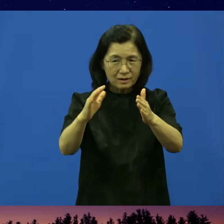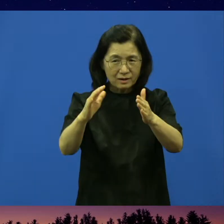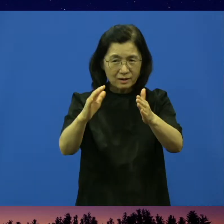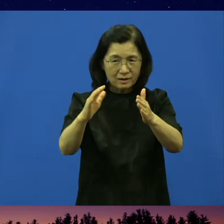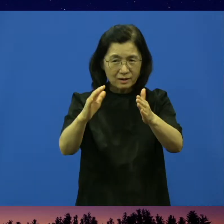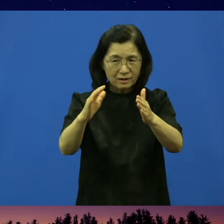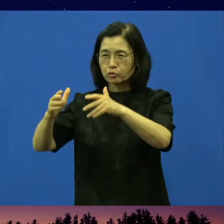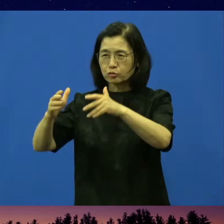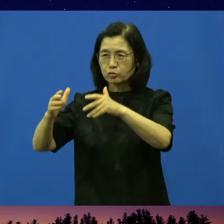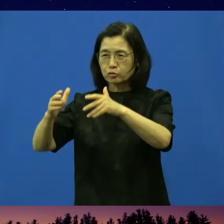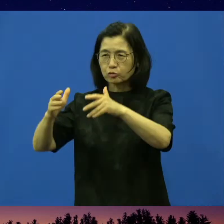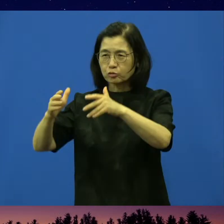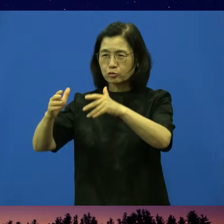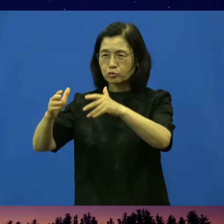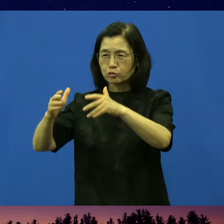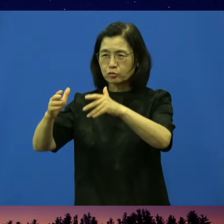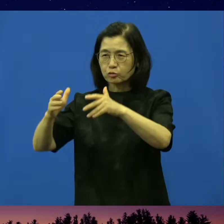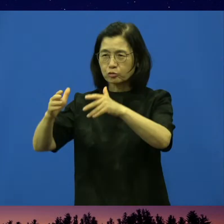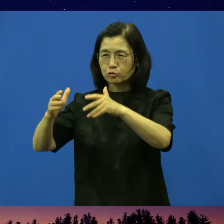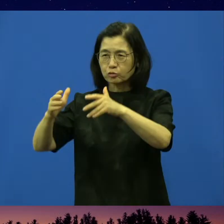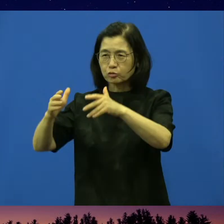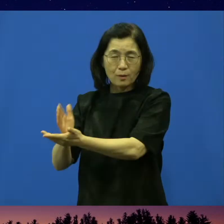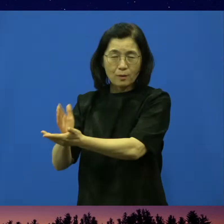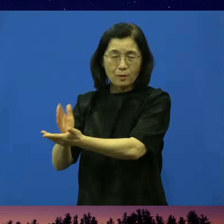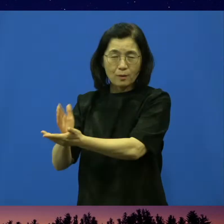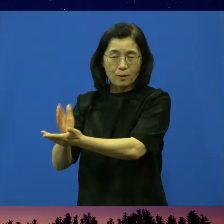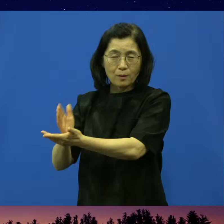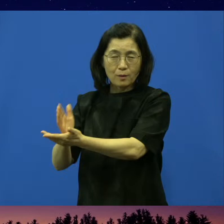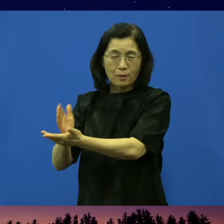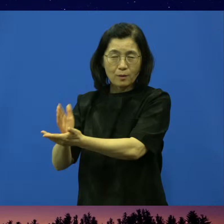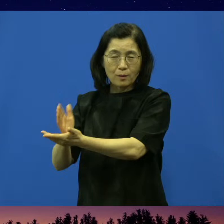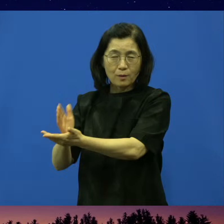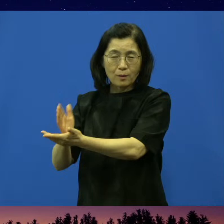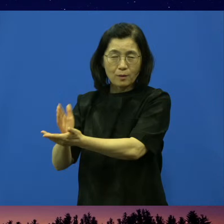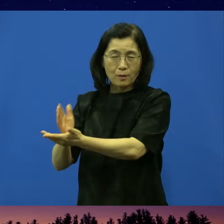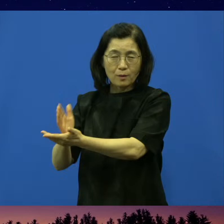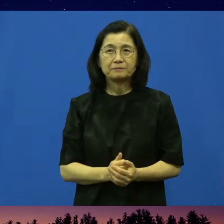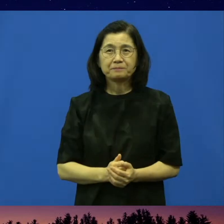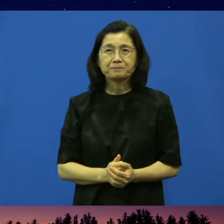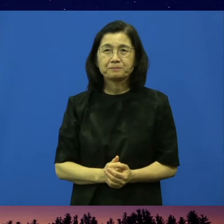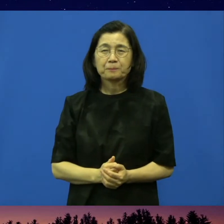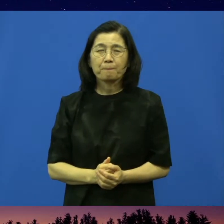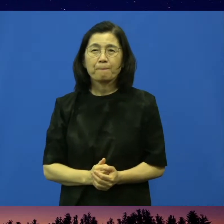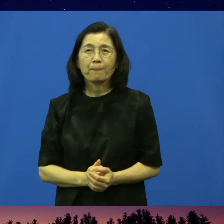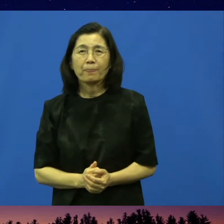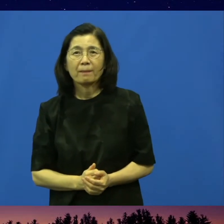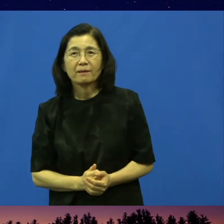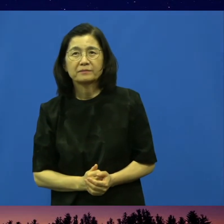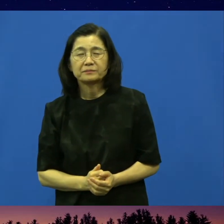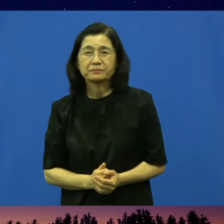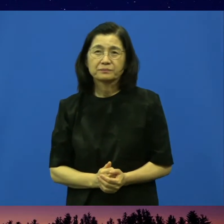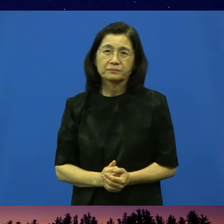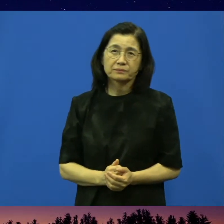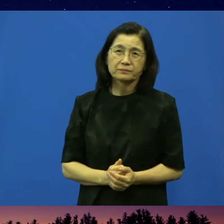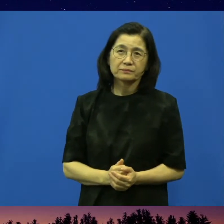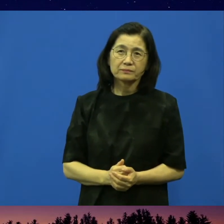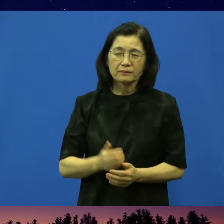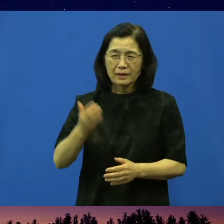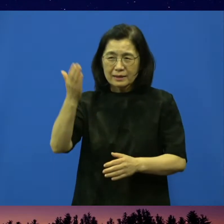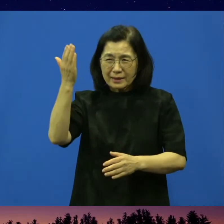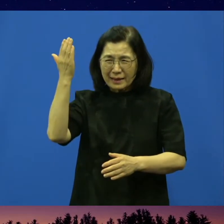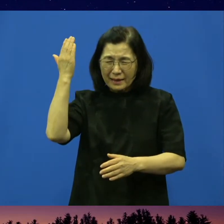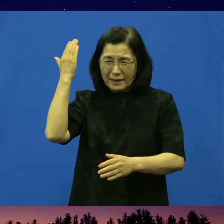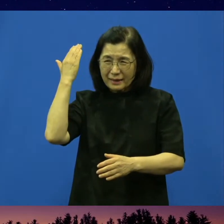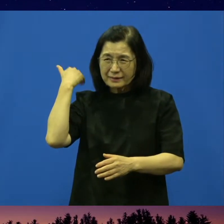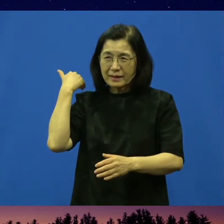여러분, 우리의 신앙의 싸움입니다. 여러분, 자칫하면 우리는 이전에 쓰레기통 버렸던 것들을 다시 되찾으려고 쓰레기통을